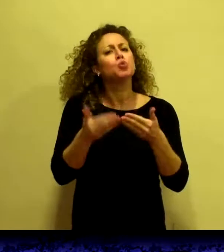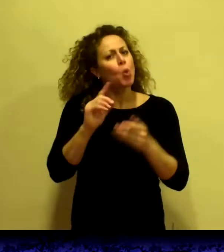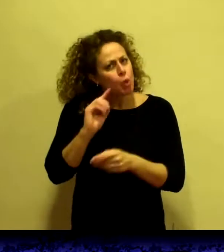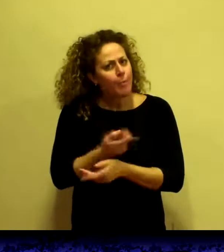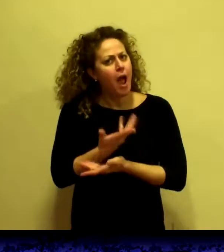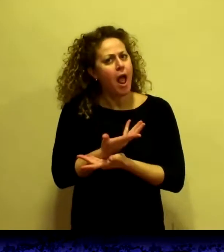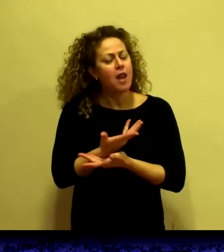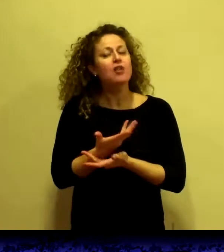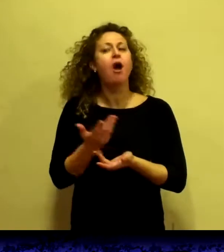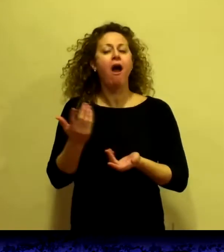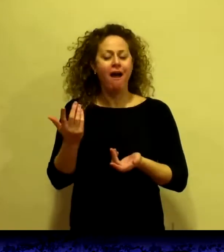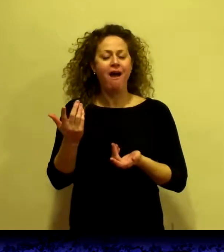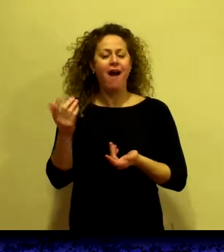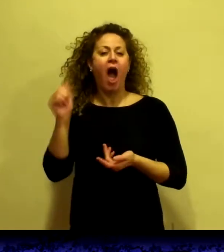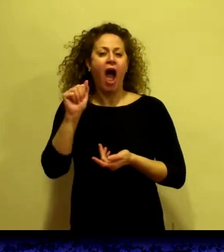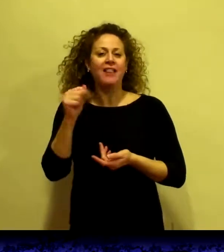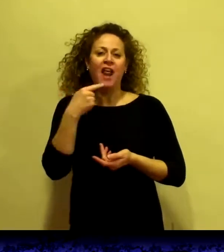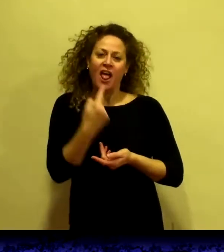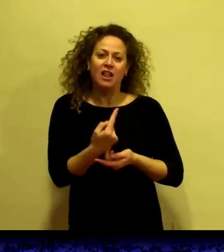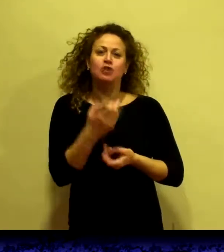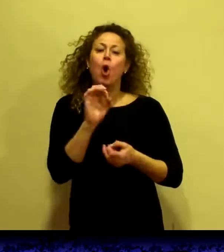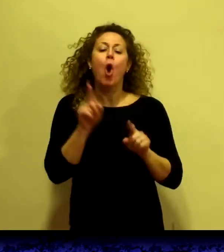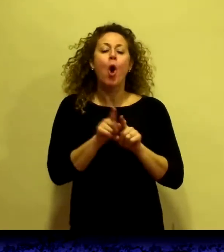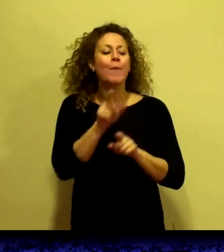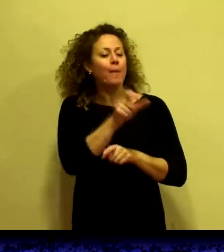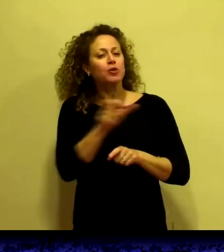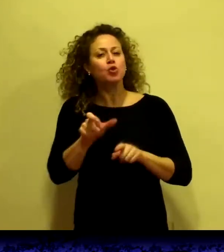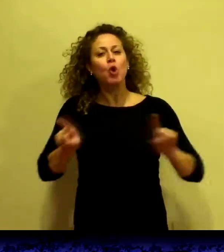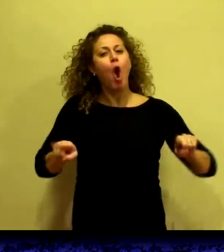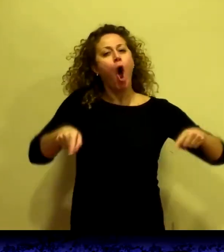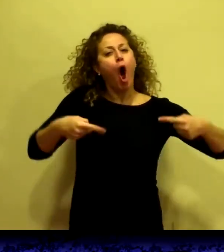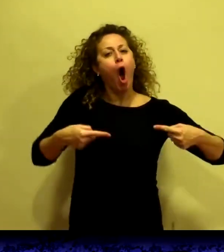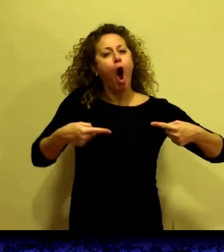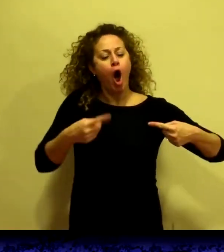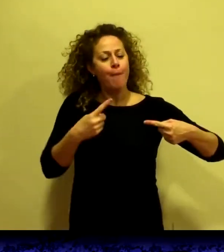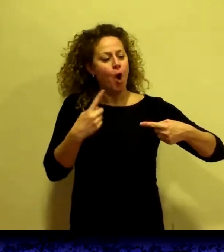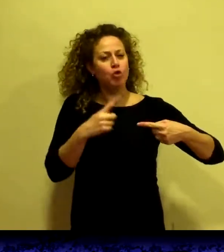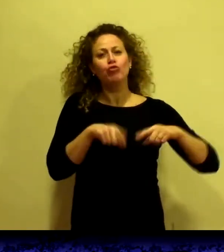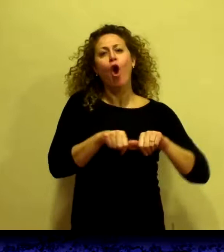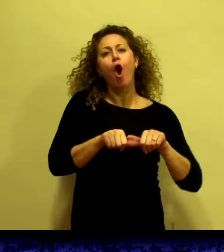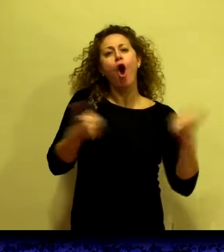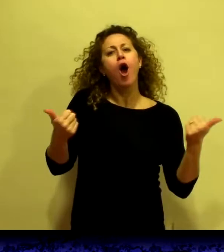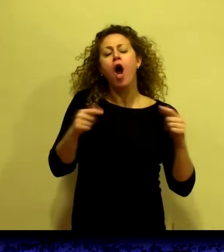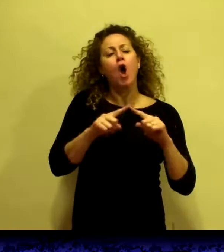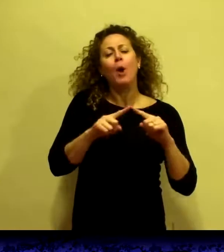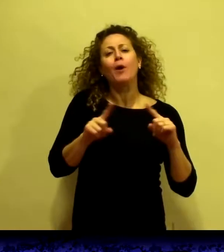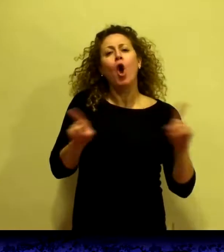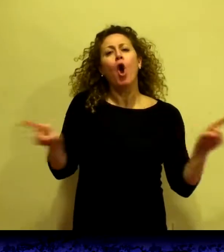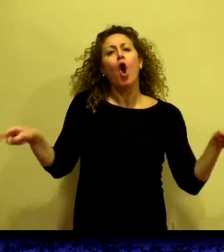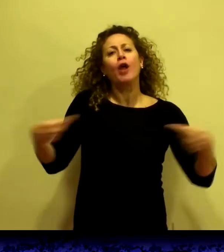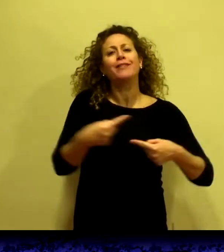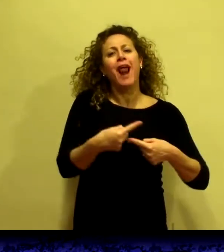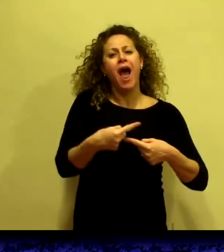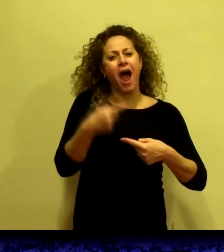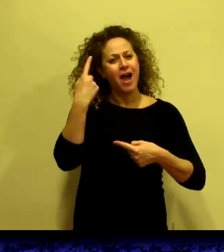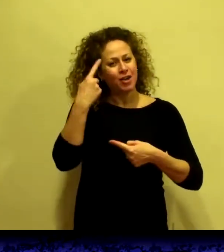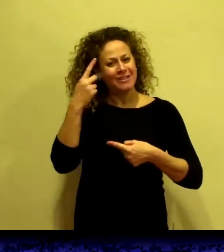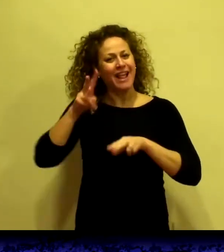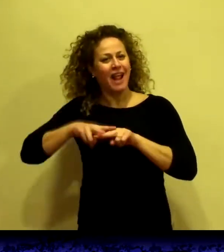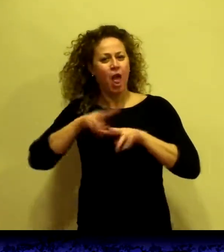gli opposti si attraggono. Esatto. Ma che giochi si fanno? Ah, subito i giochi, esatto. Se interessano. Dai.